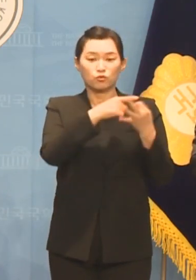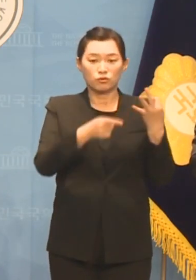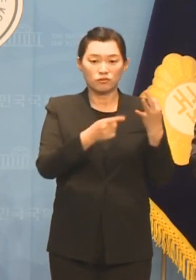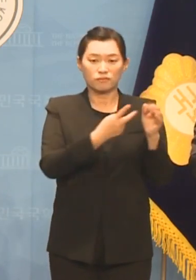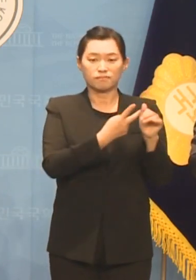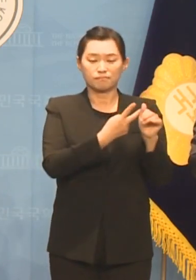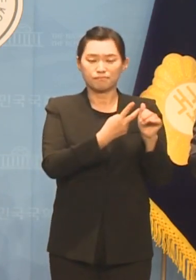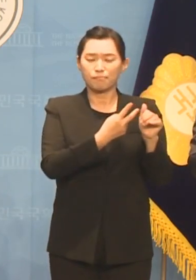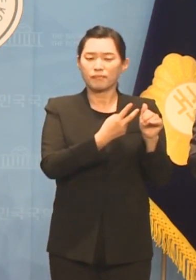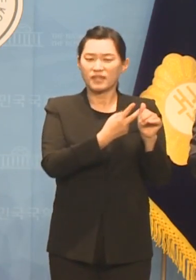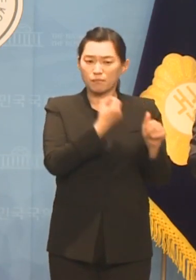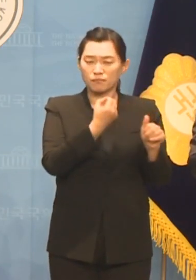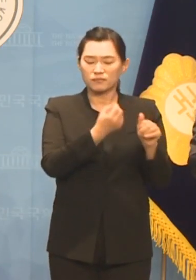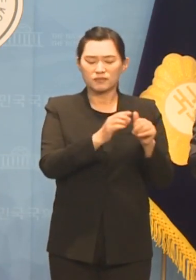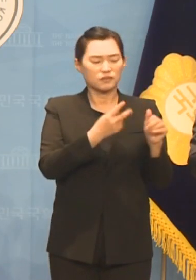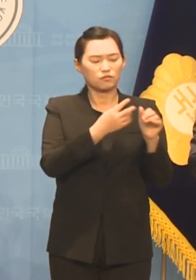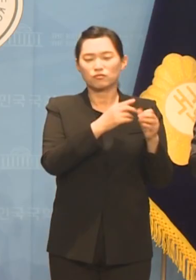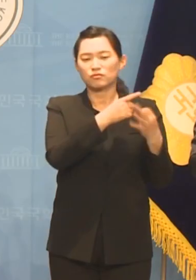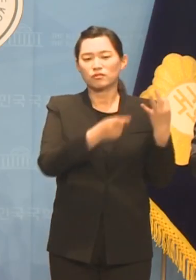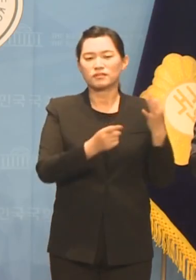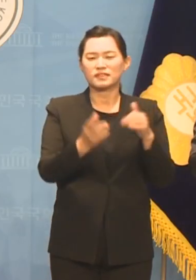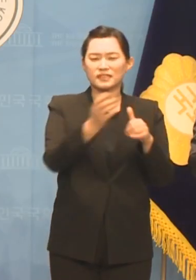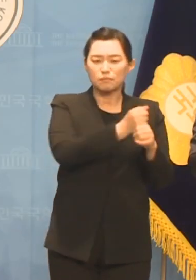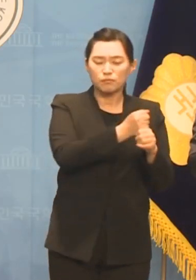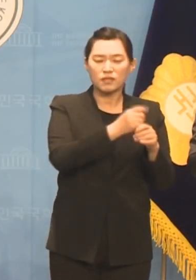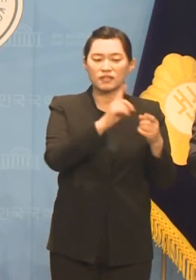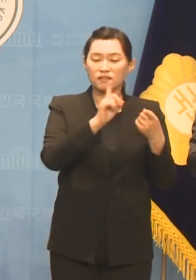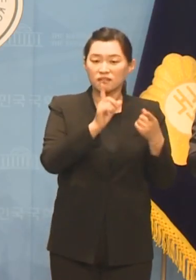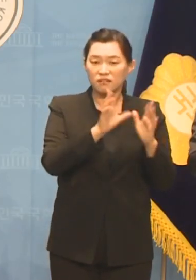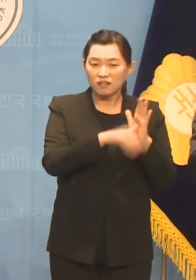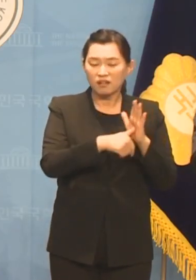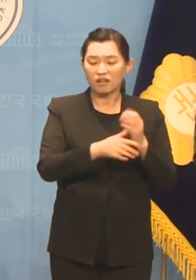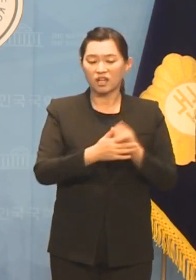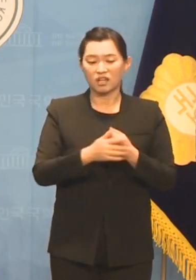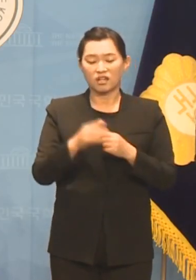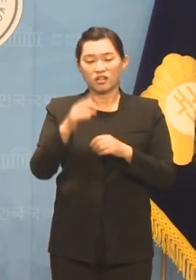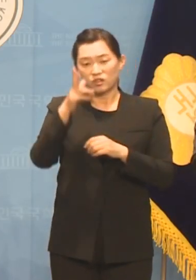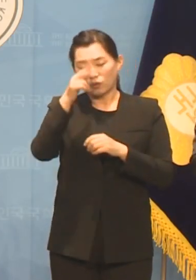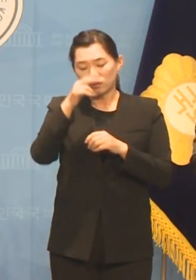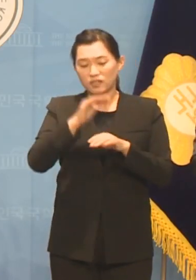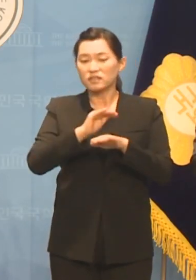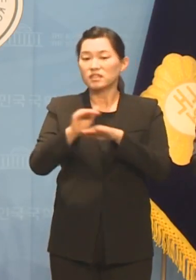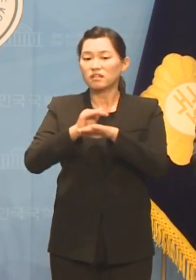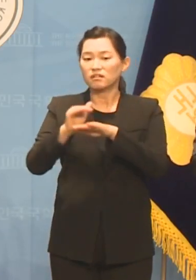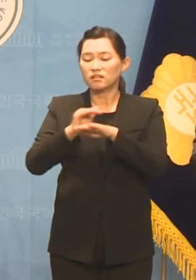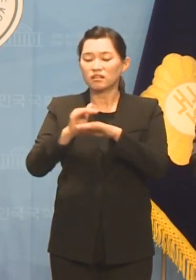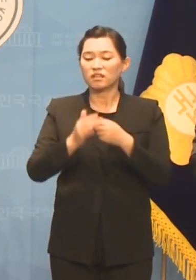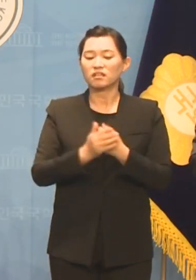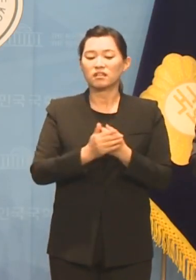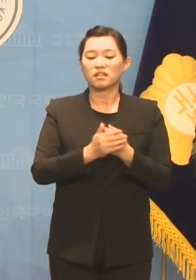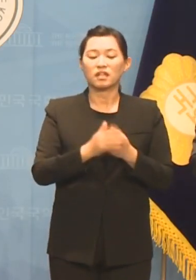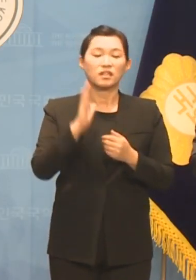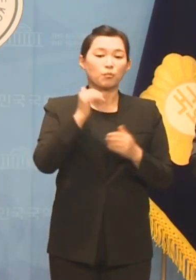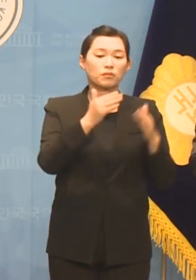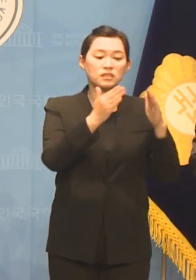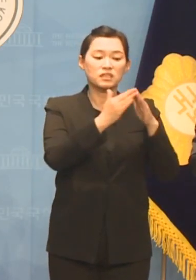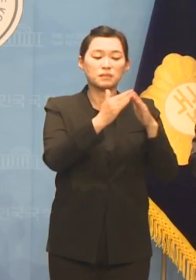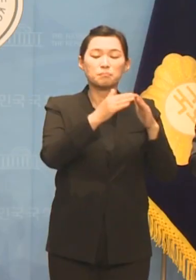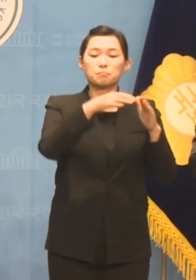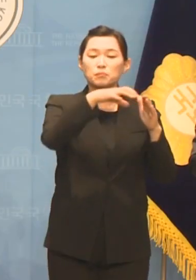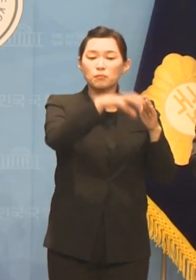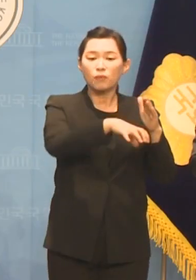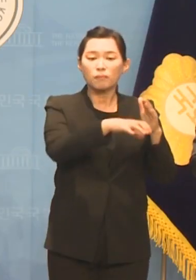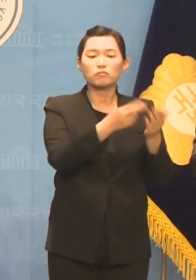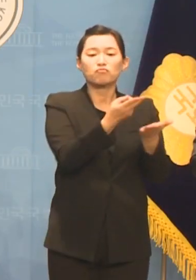공수처가 한남동 관저를 진입하여 경찰 차량이 관저 입구에 누워있는 시민을